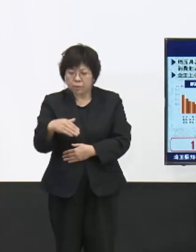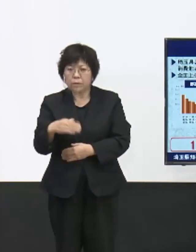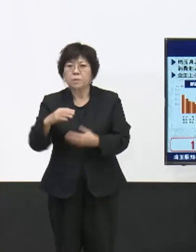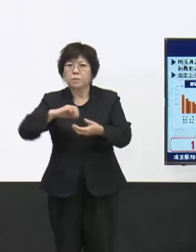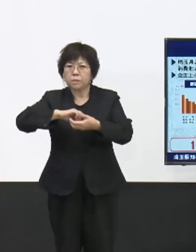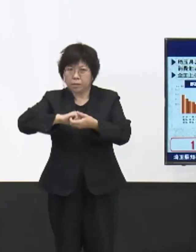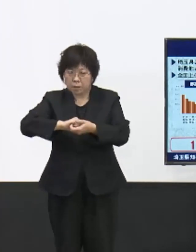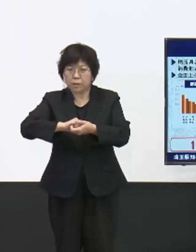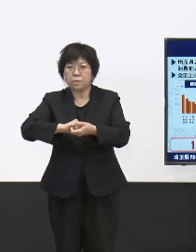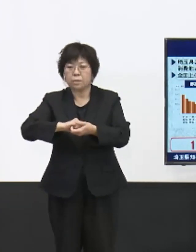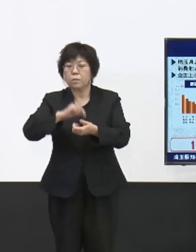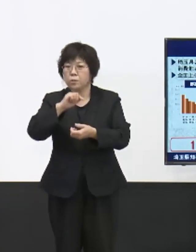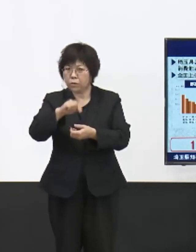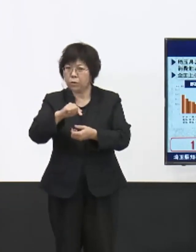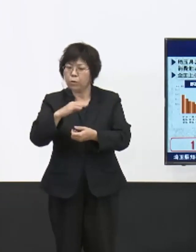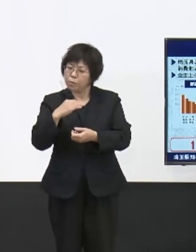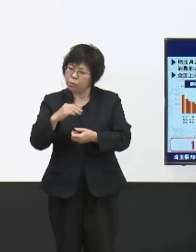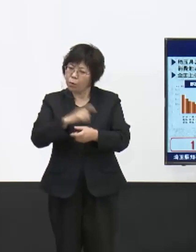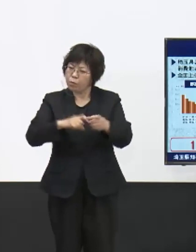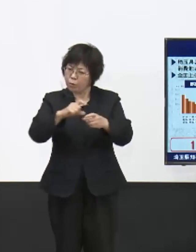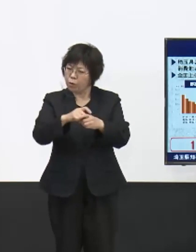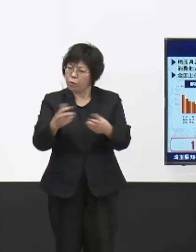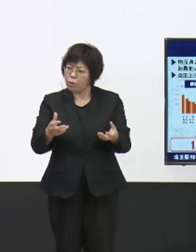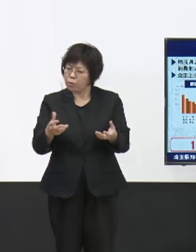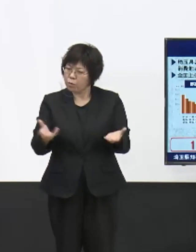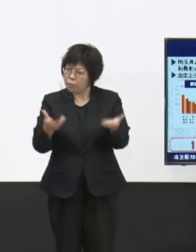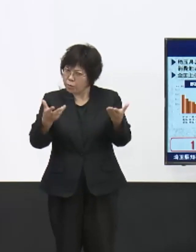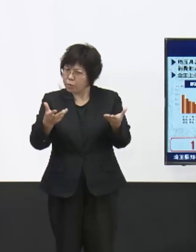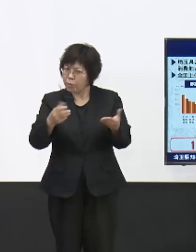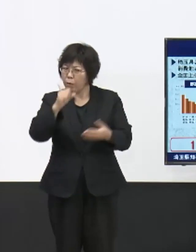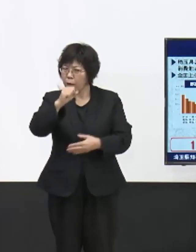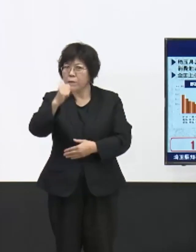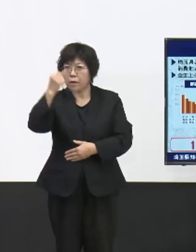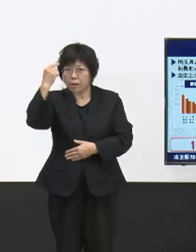てもみんなで本来盛り上げてもよかったのかなと、そういうふうに思いました。